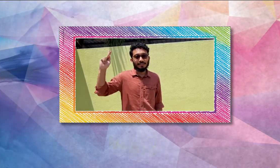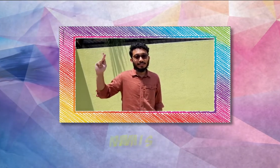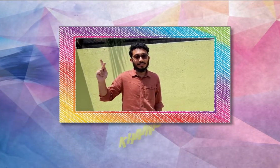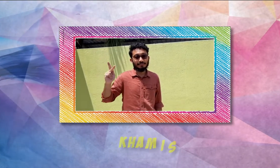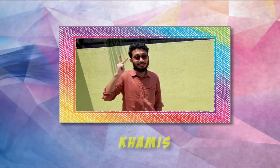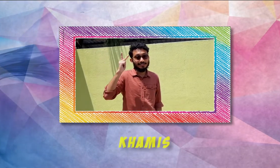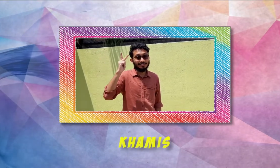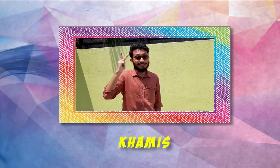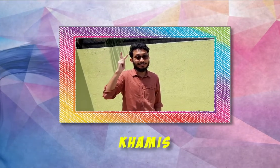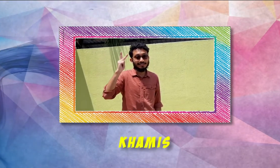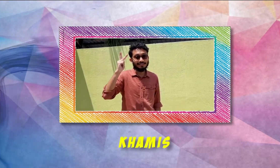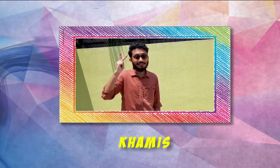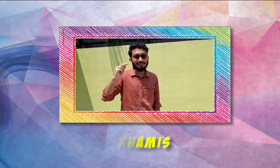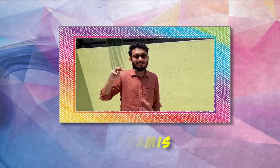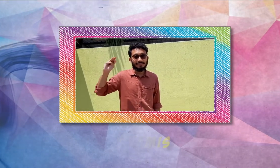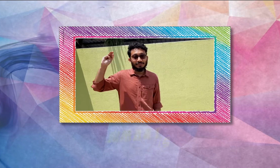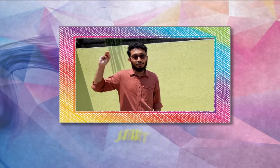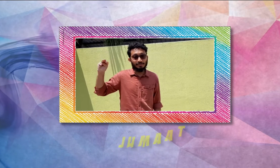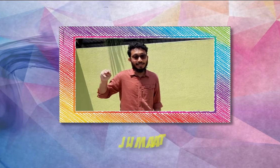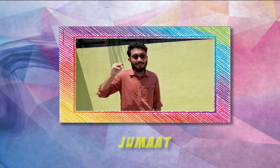Hai kami semangat